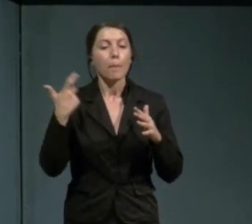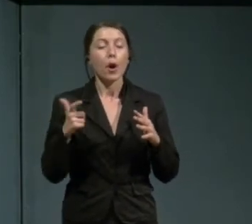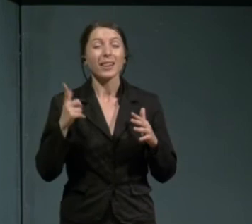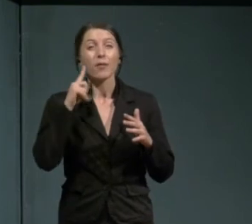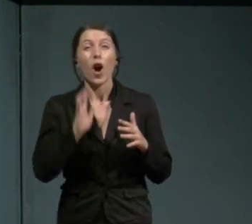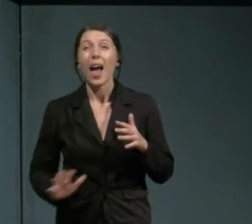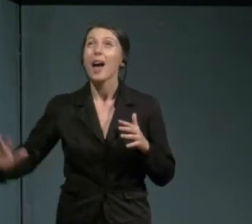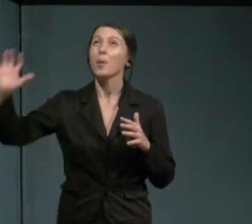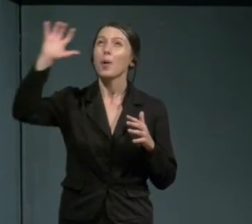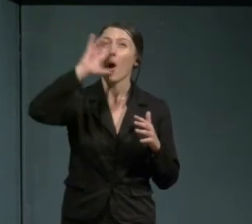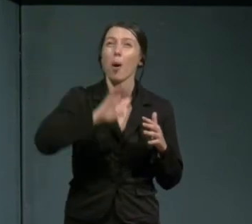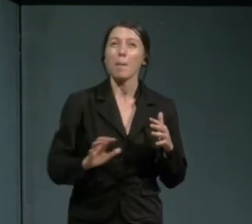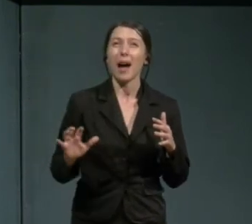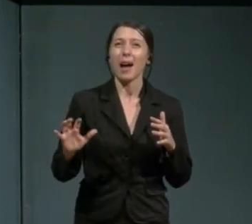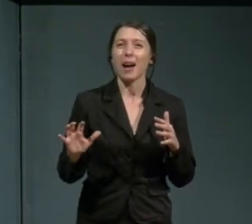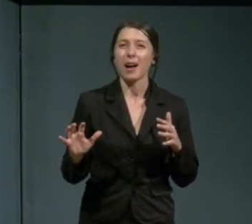europa